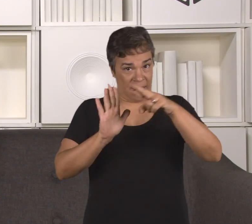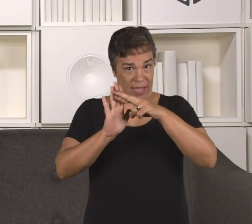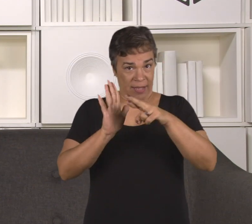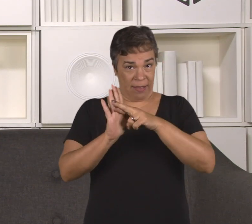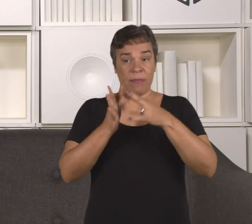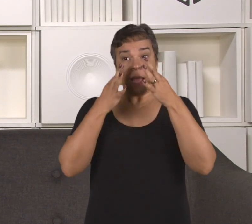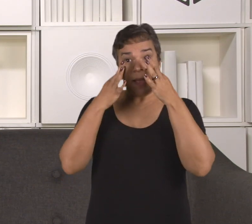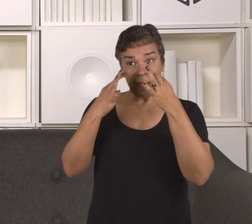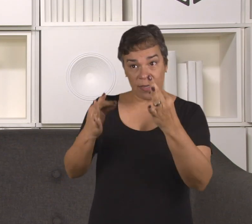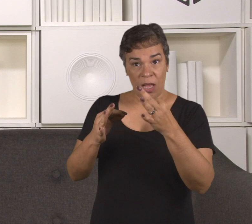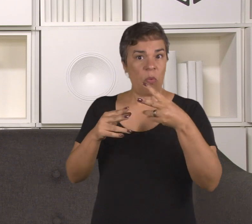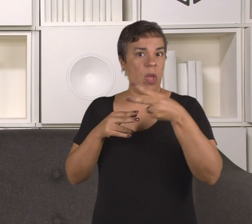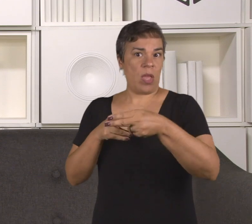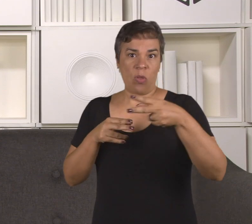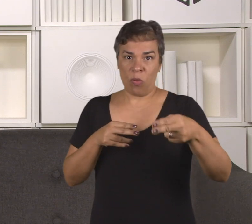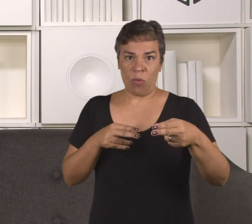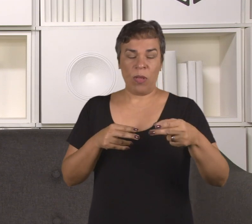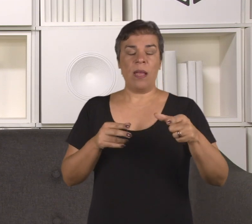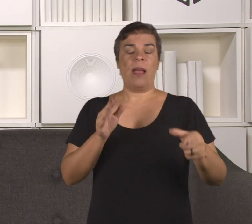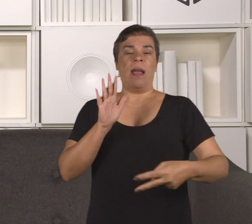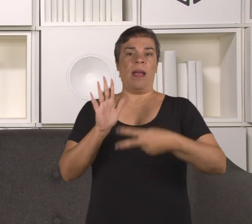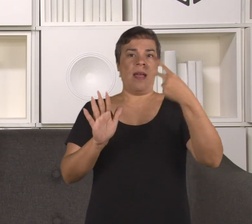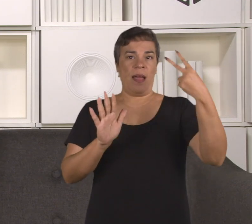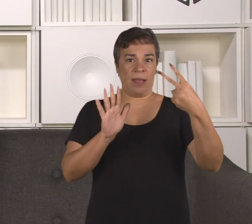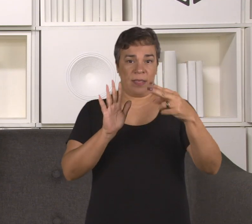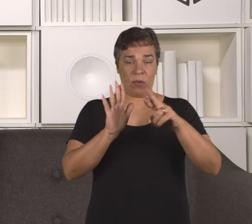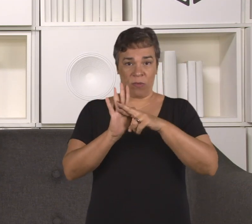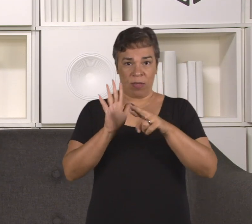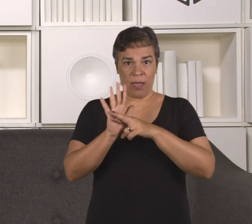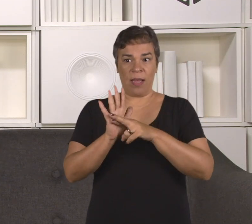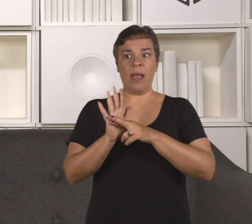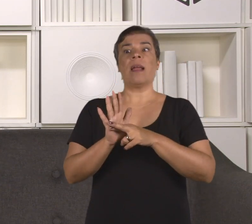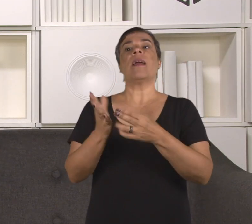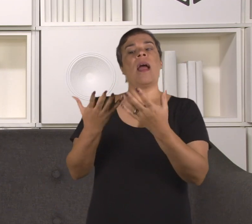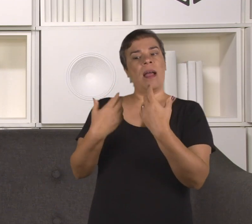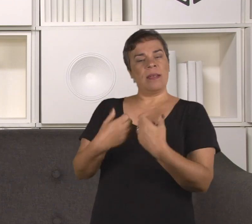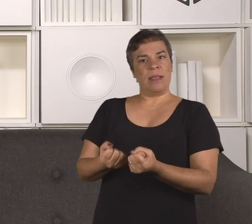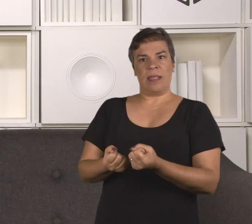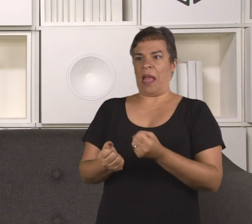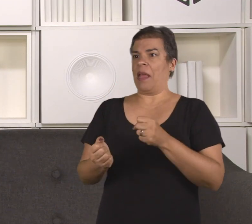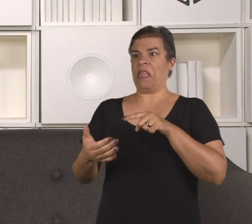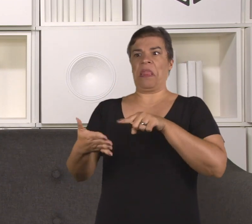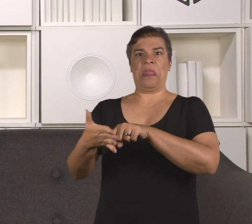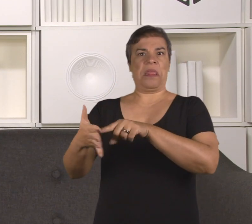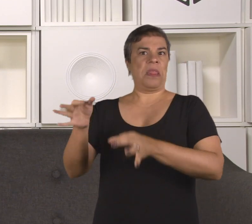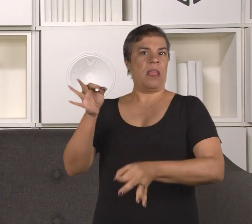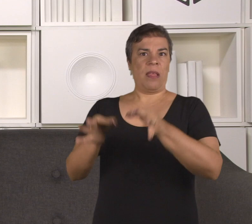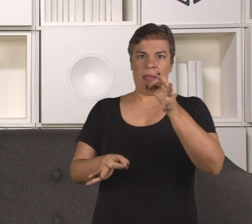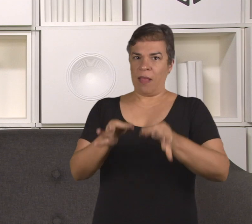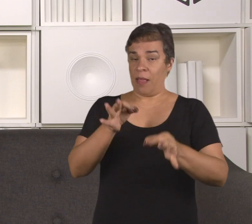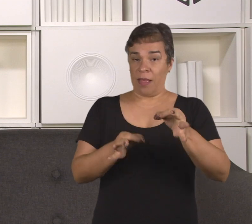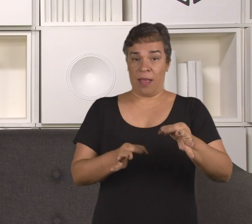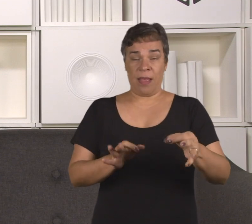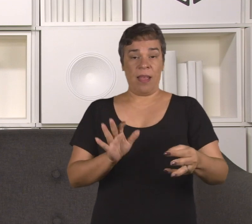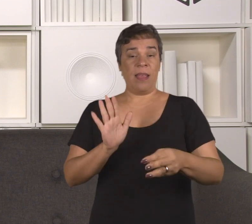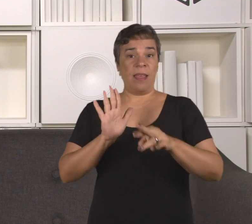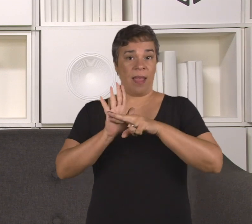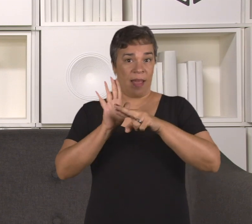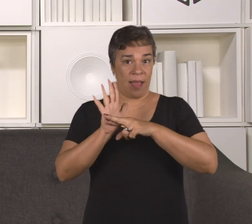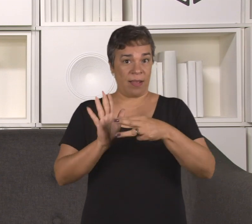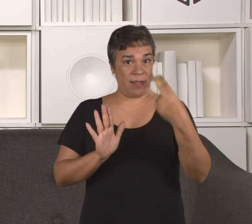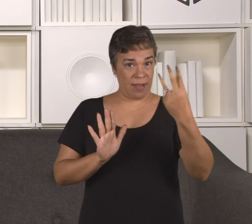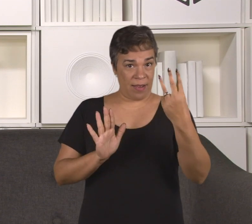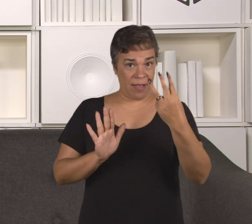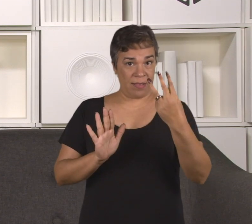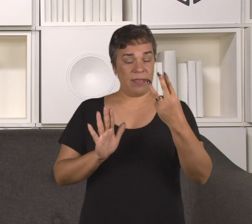sem interromper. A segunda regra, acolher sem julgar. A terceira regra de uma boa roda de